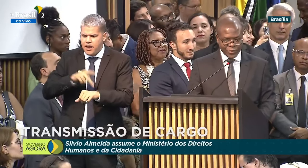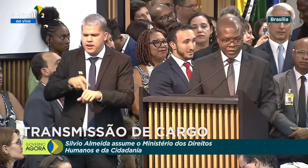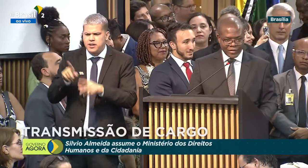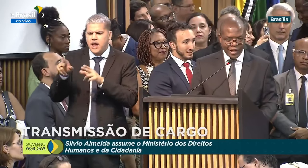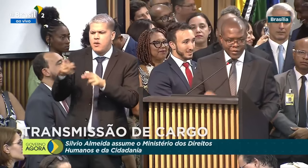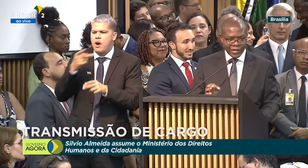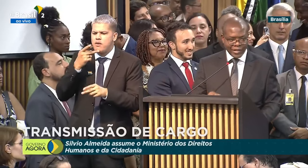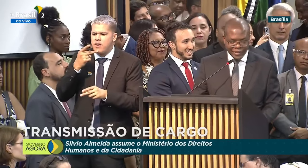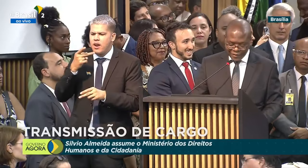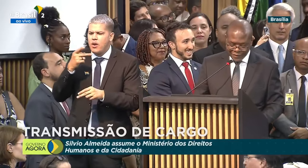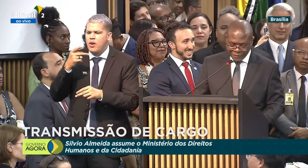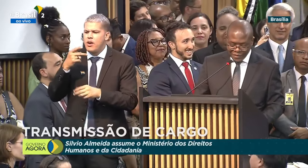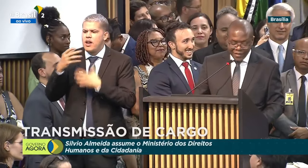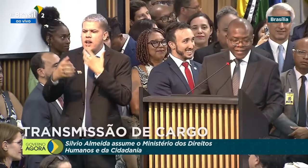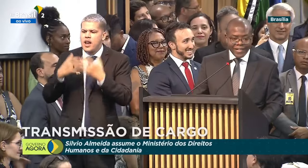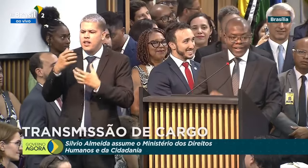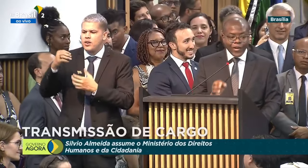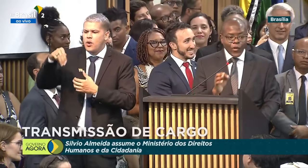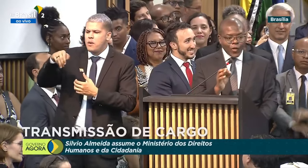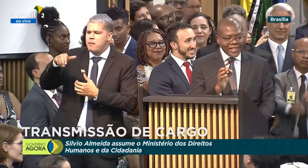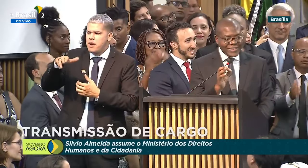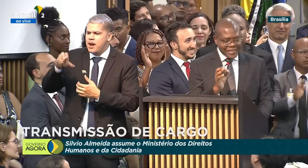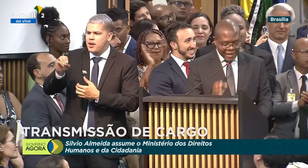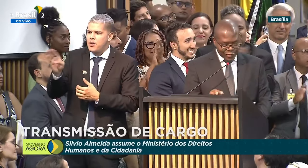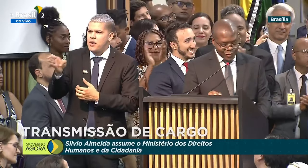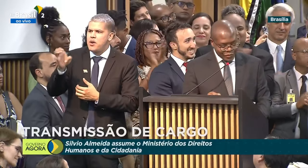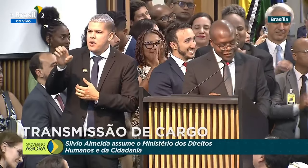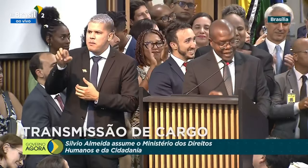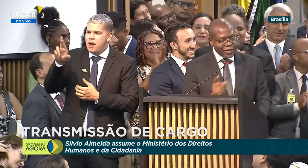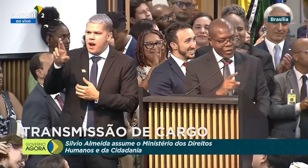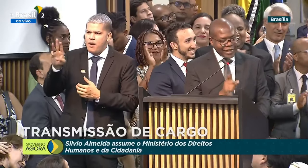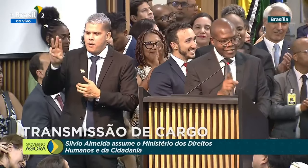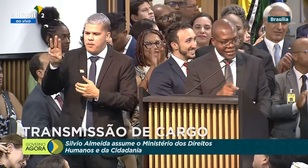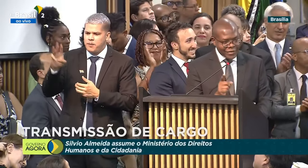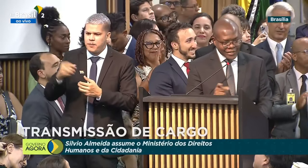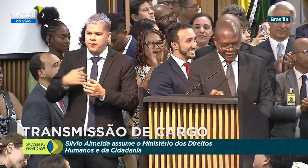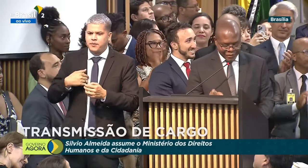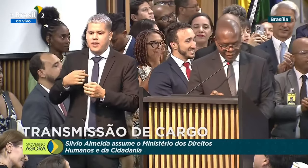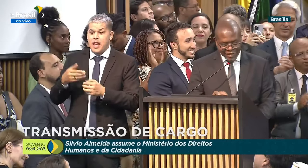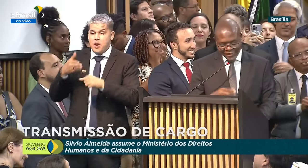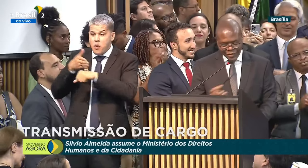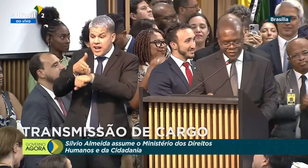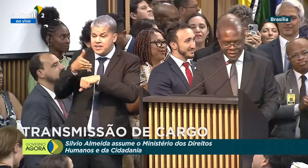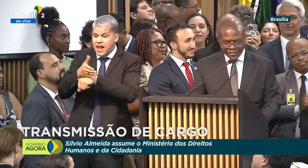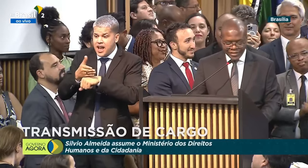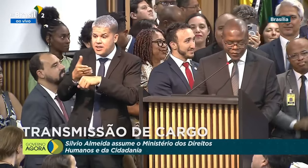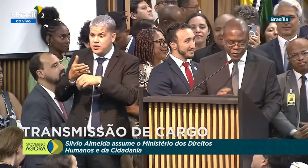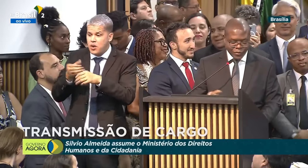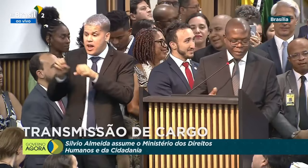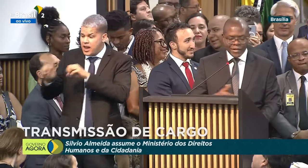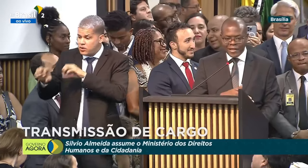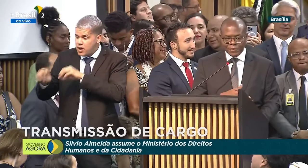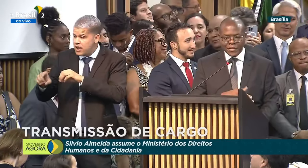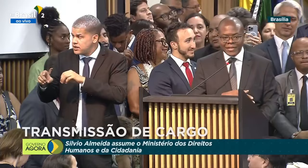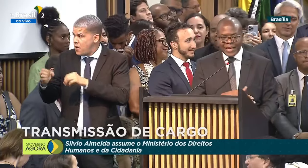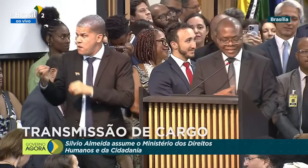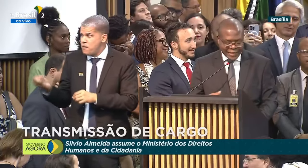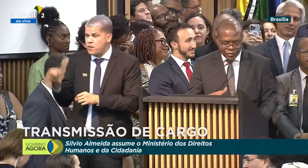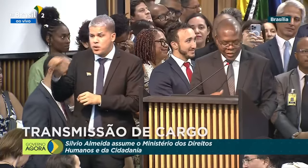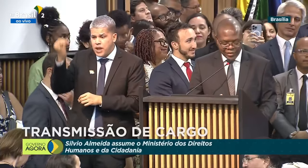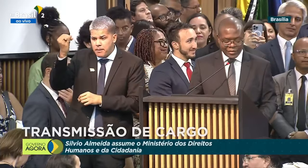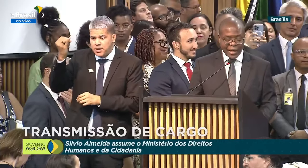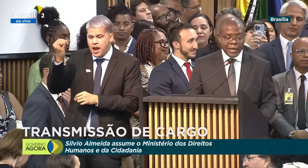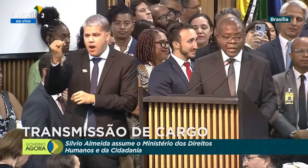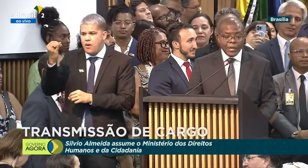sou demais para o seu quintal ele canta o acesso à educação e ação afirmativa foram fundamentais para